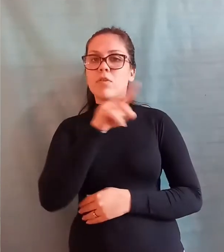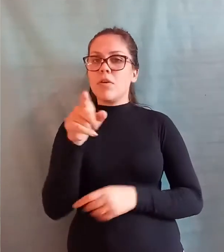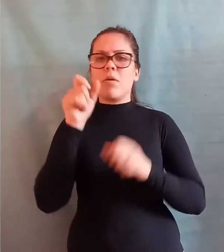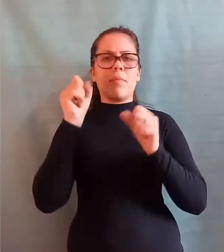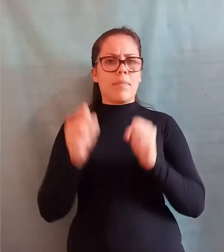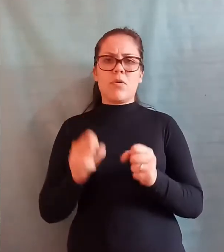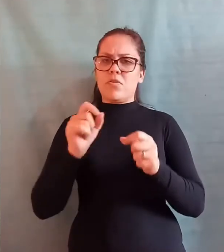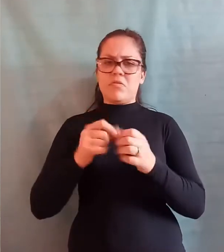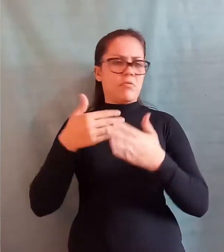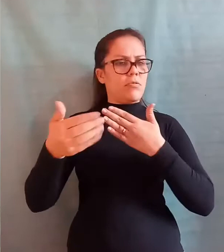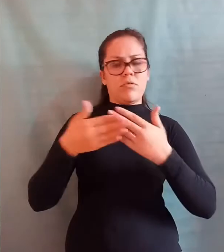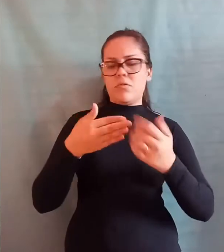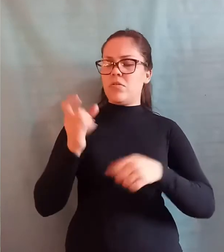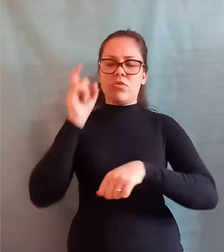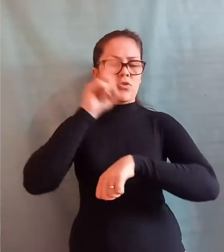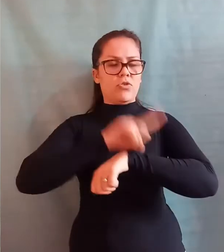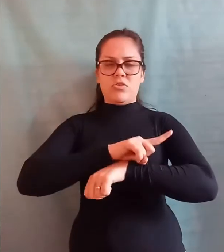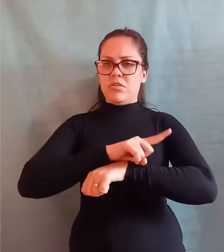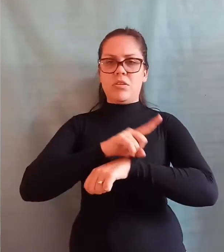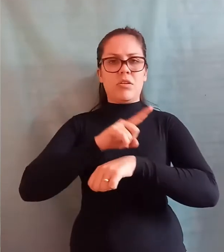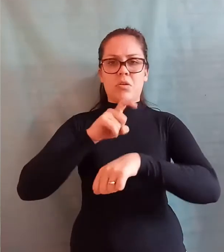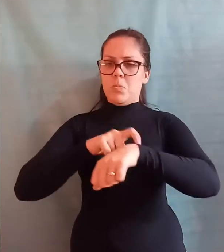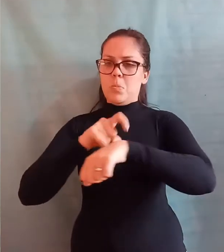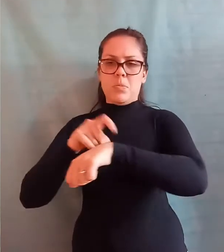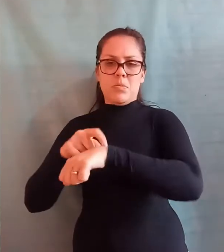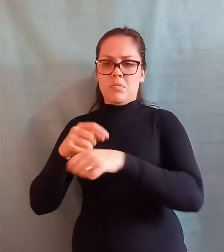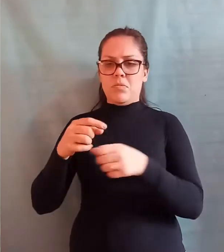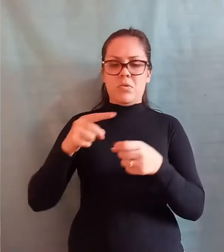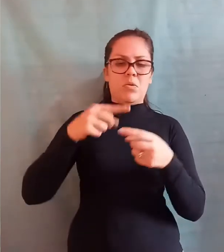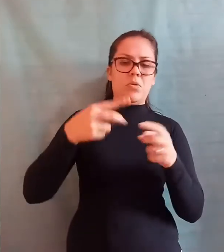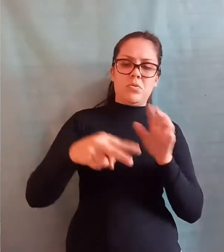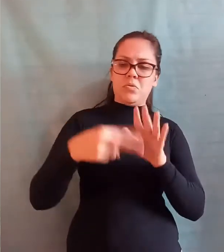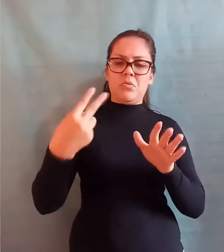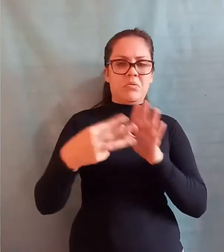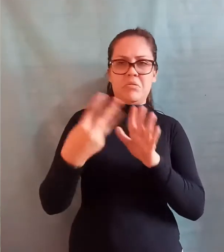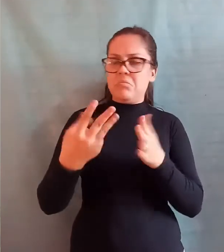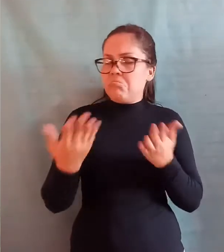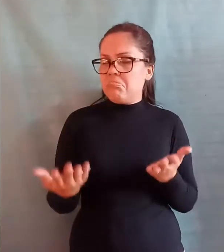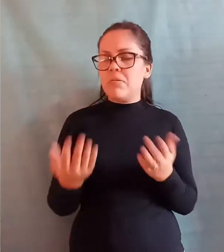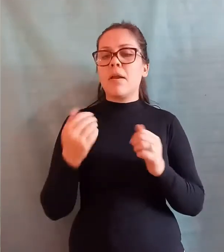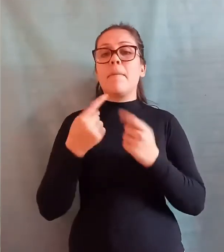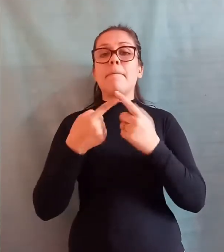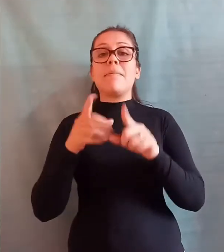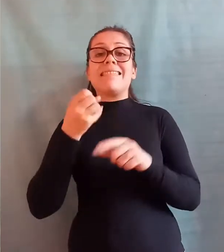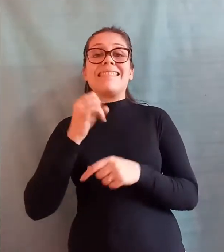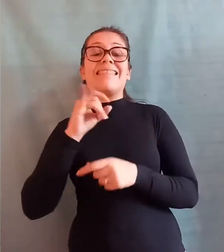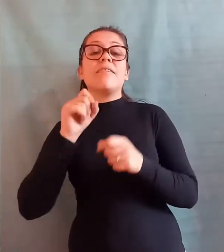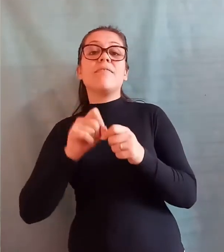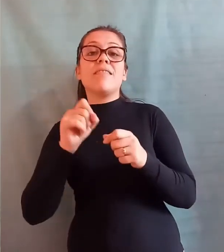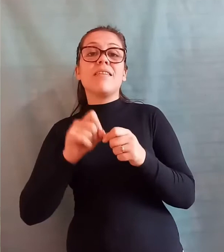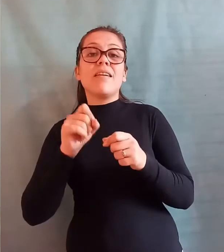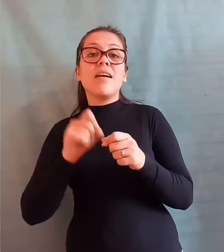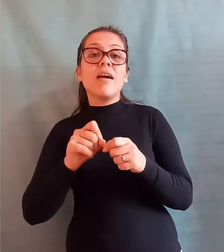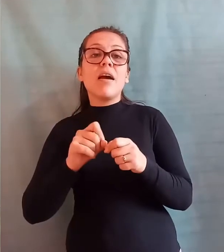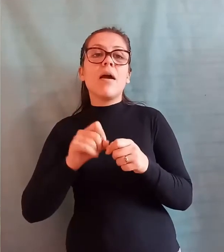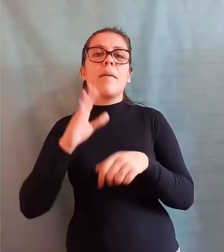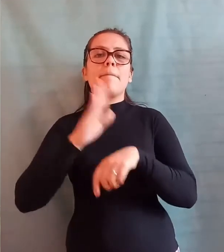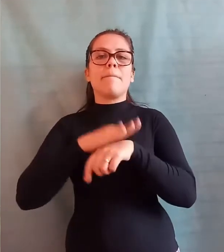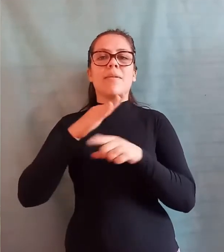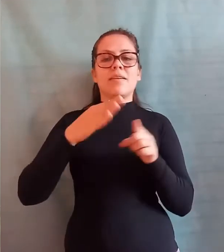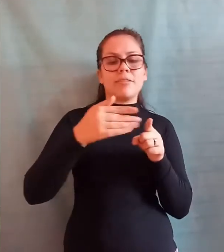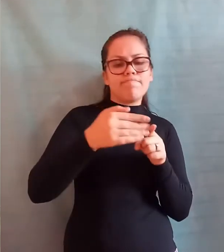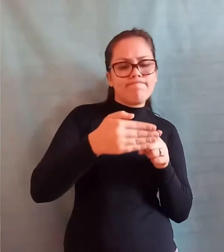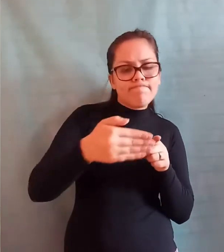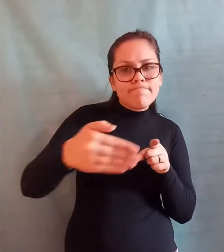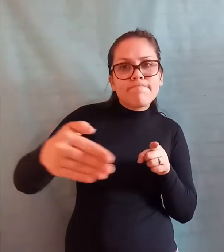fazer em qualquer momento do dia, claro, vai ali, para, faz um, dois, três ciclos. Mas se vocês forem fazer um ciclo um pouco